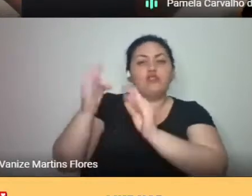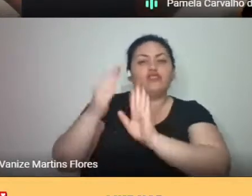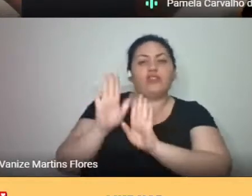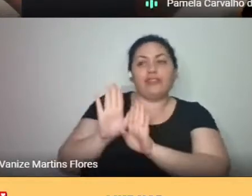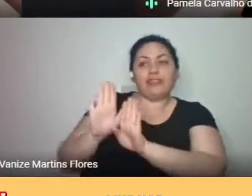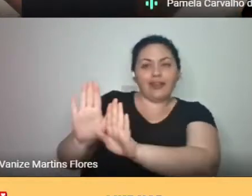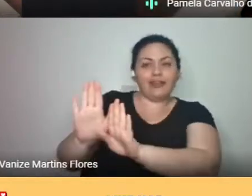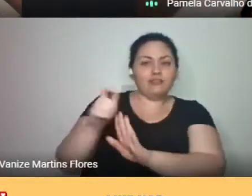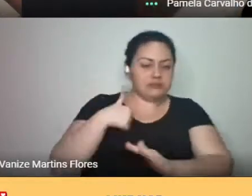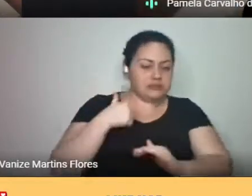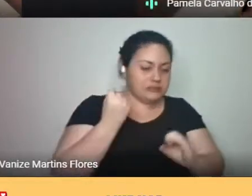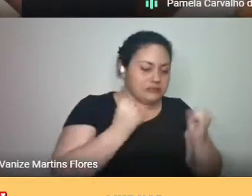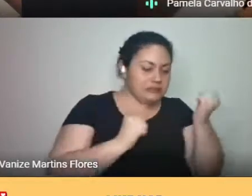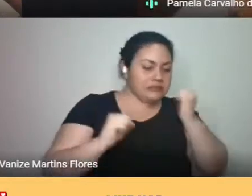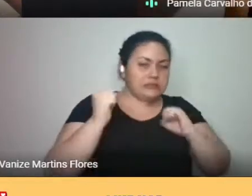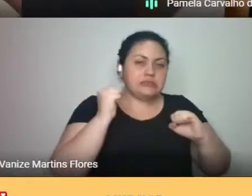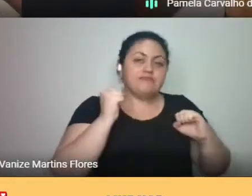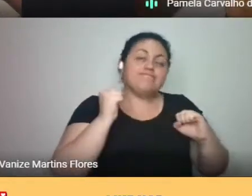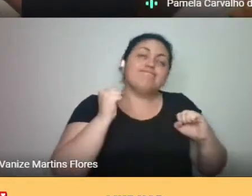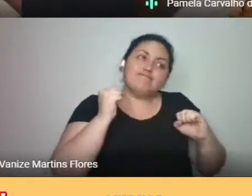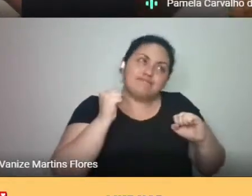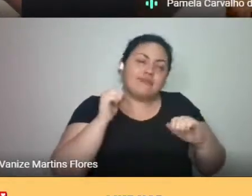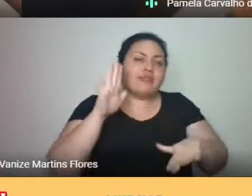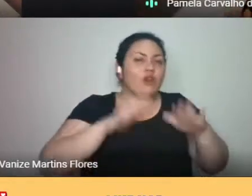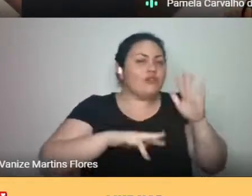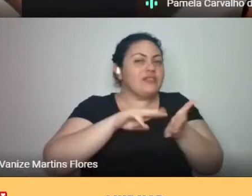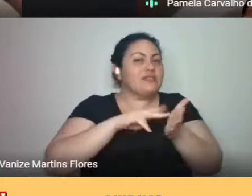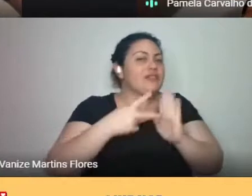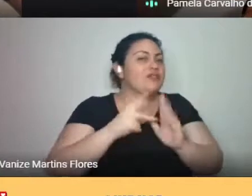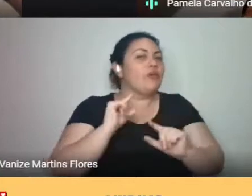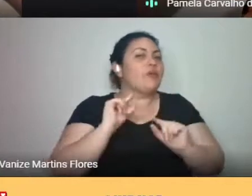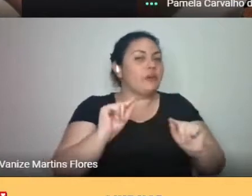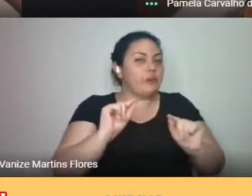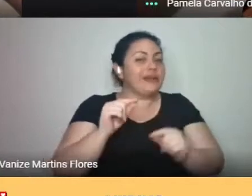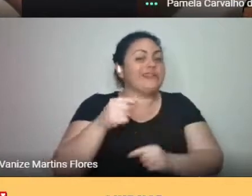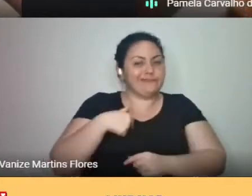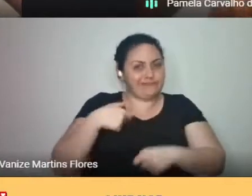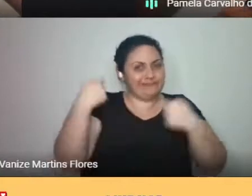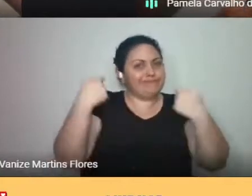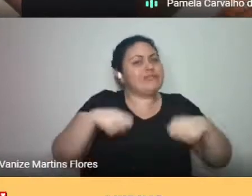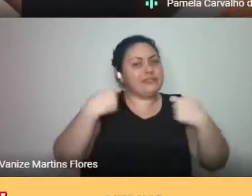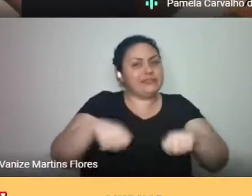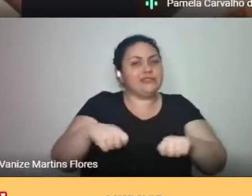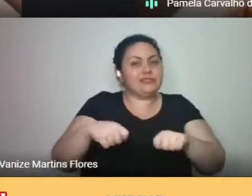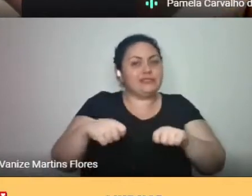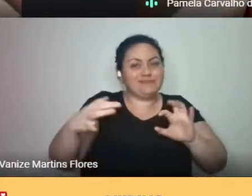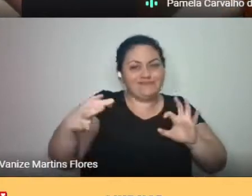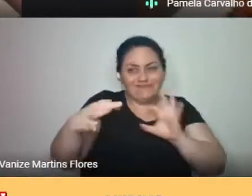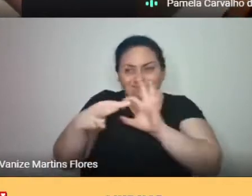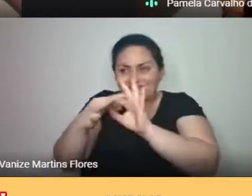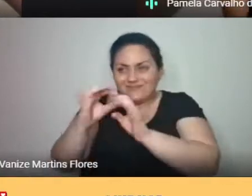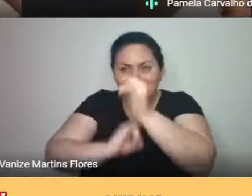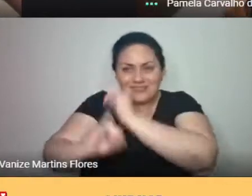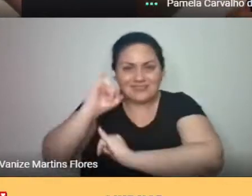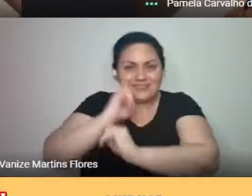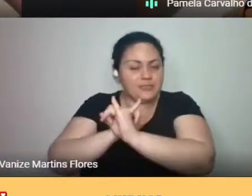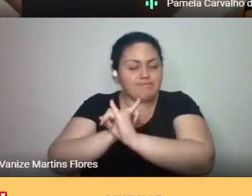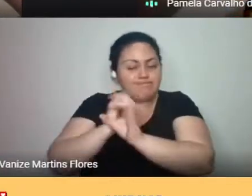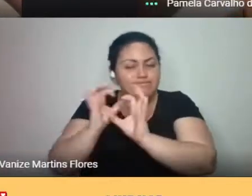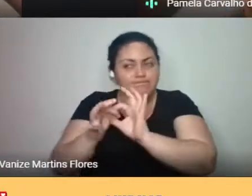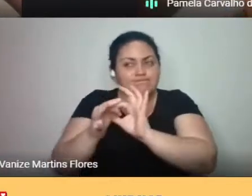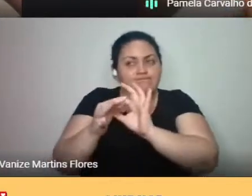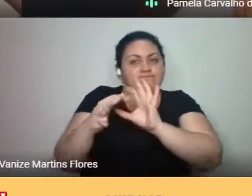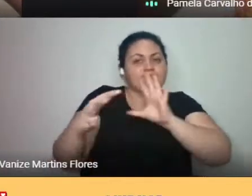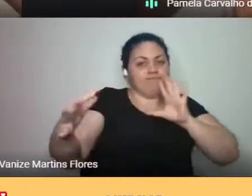o indicador de que, bom, talvez eu precise realmente estar desconectando. Né? Se tá gerando ansiedade, se eu não consigo, sei